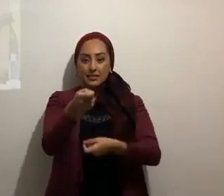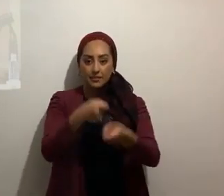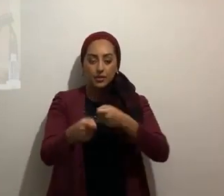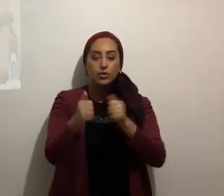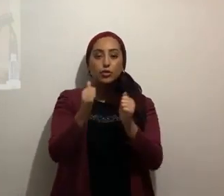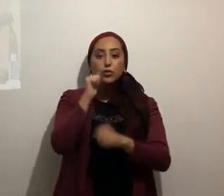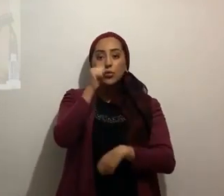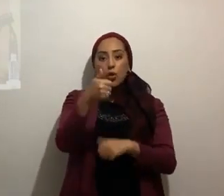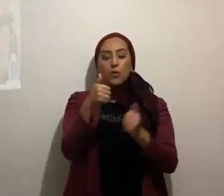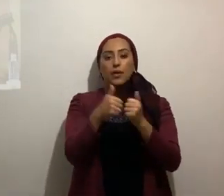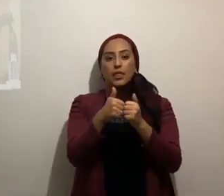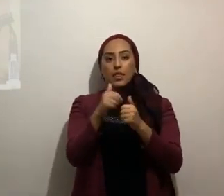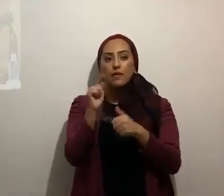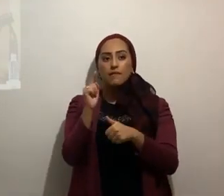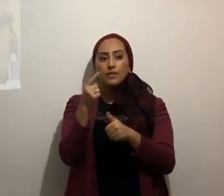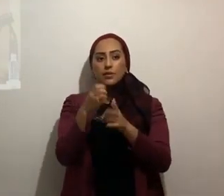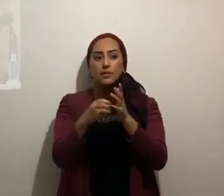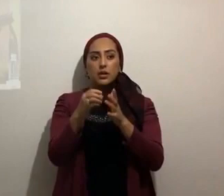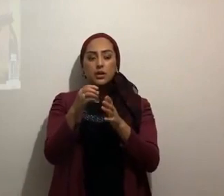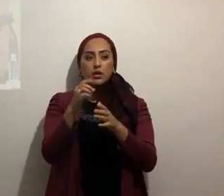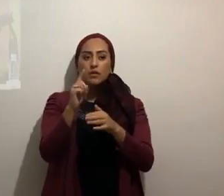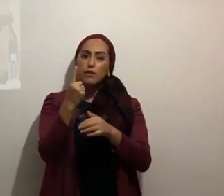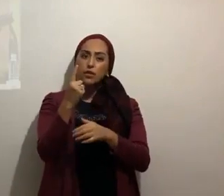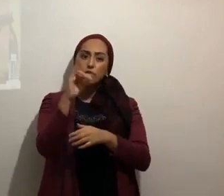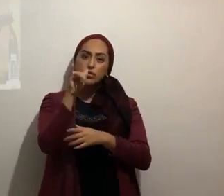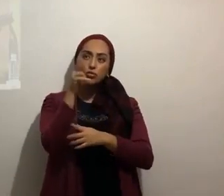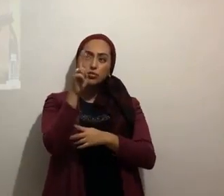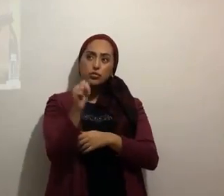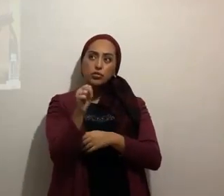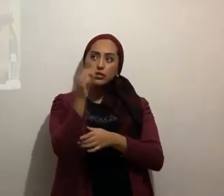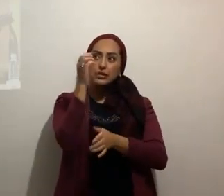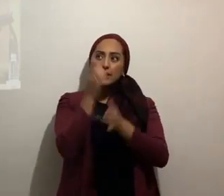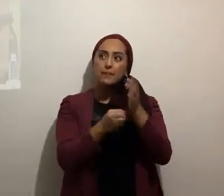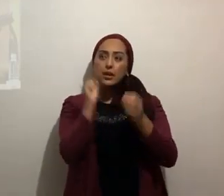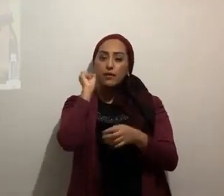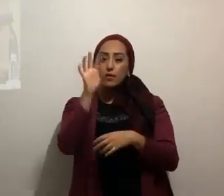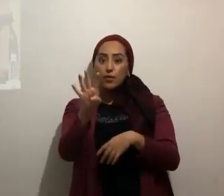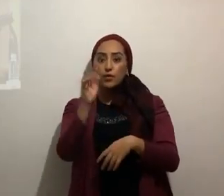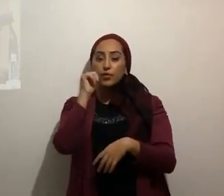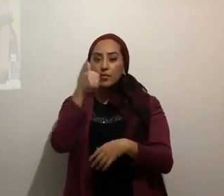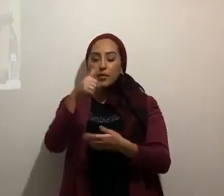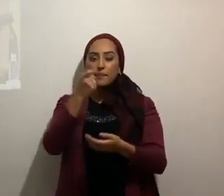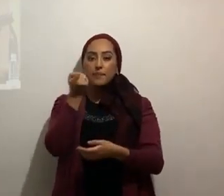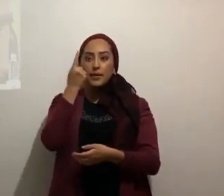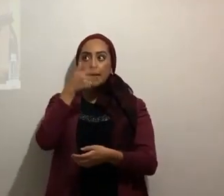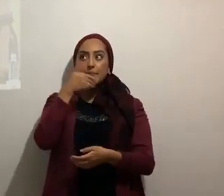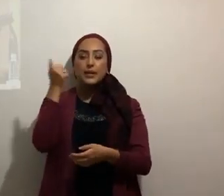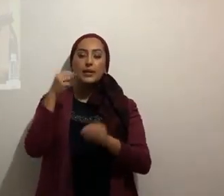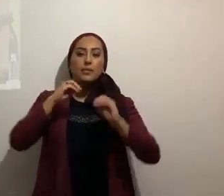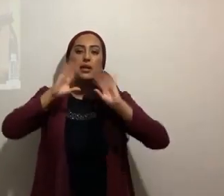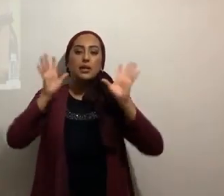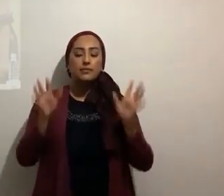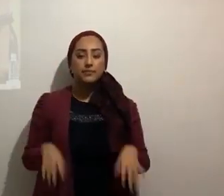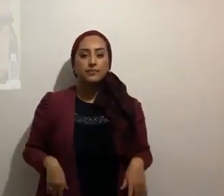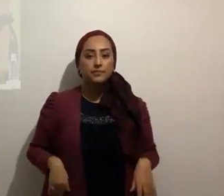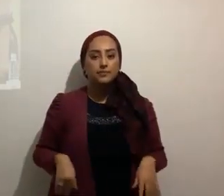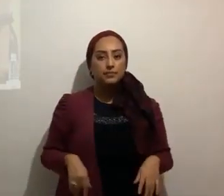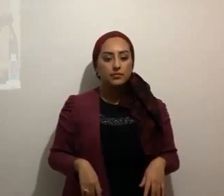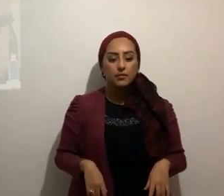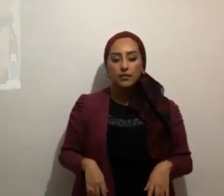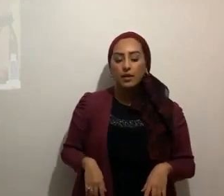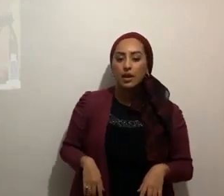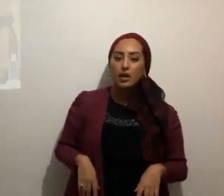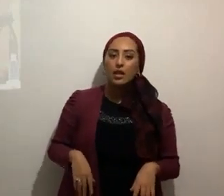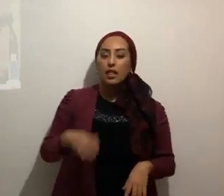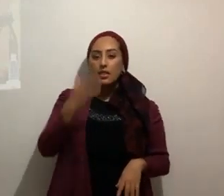mañana con la primera carta de Juan, capítulo 4, vamos a entender más de esto. Entonces, la